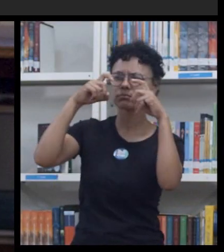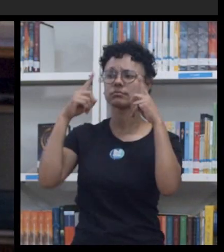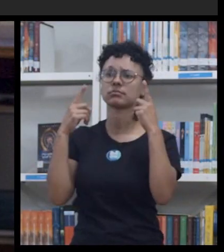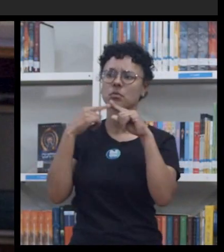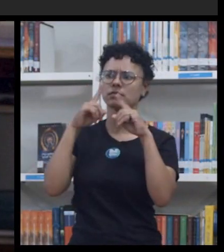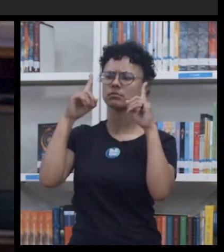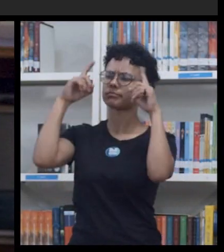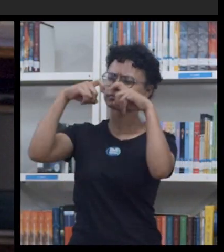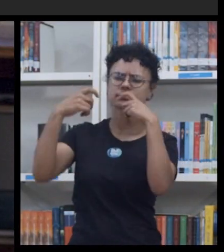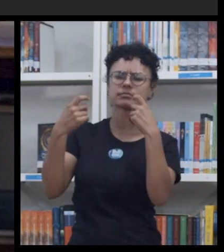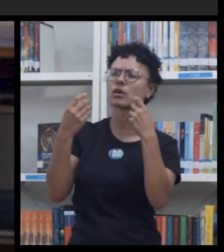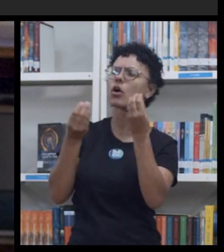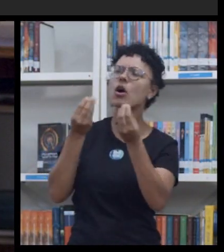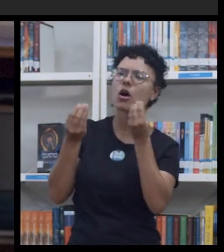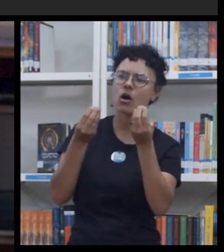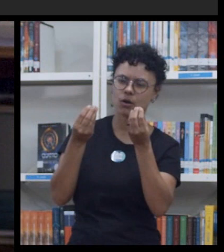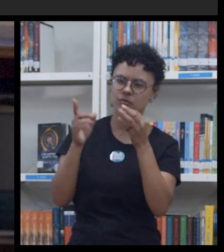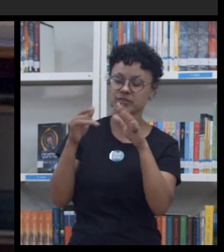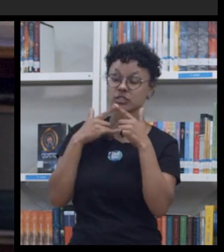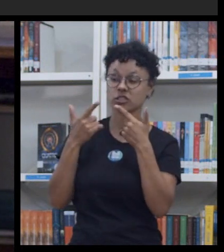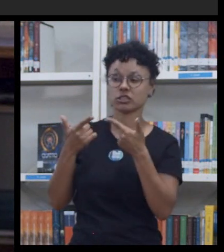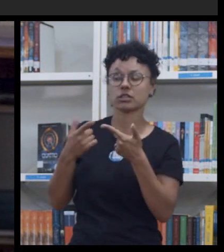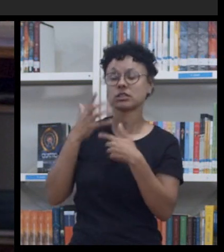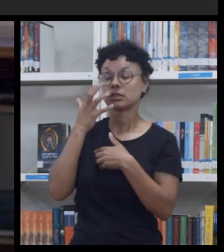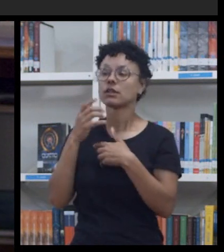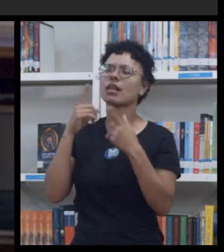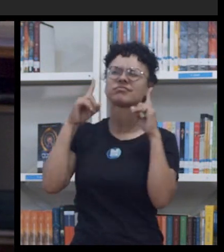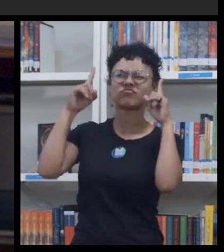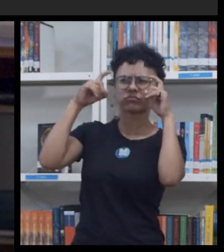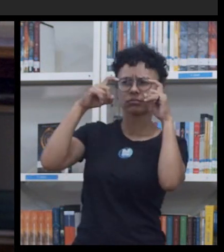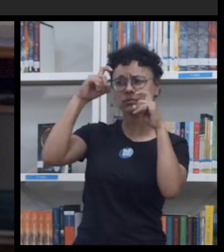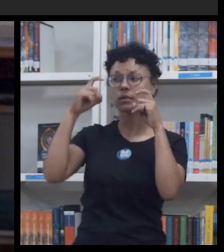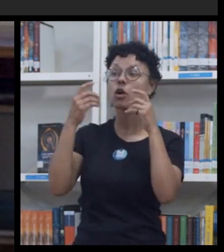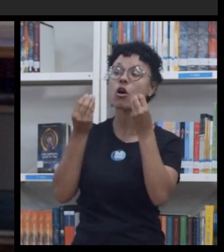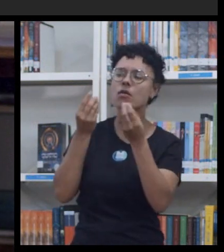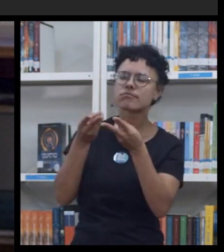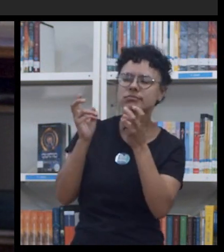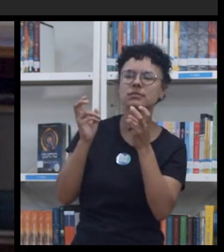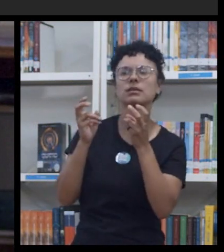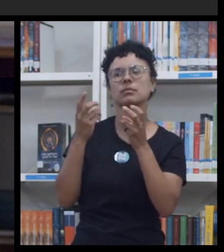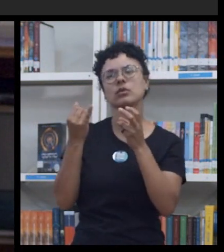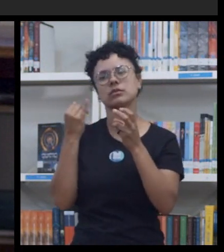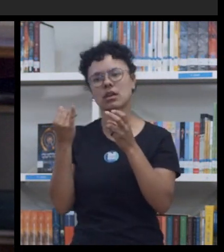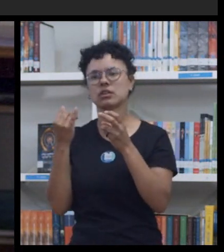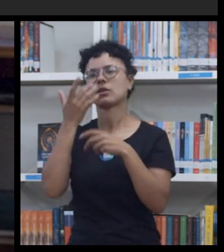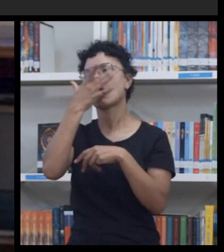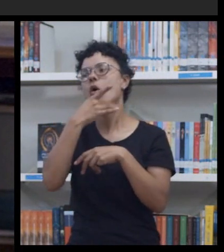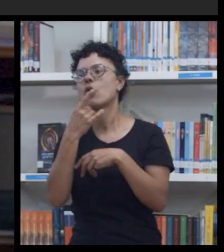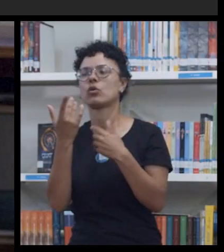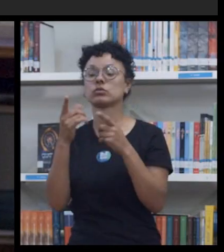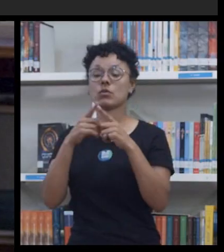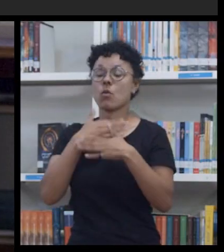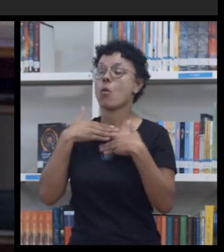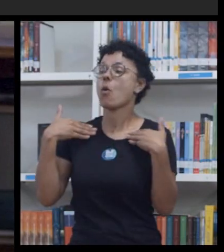Porque a cara se fecha com uma pessoa chata, nervosa. Né? Como é que fica a expressão, como é que